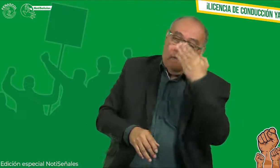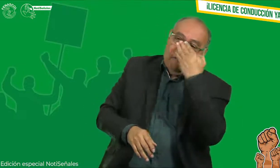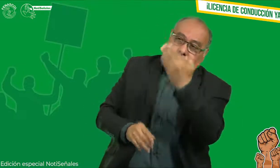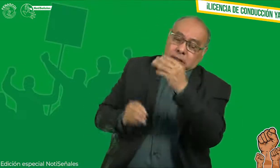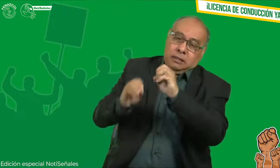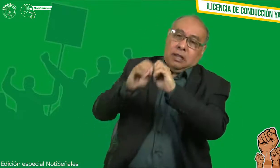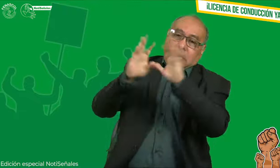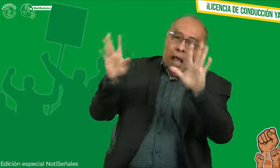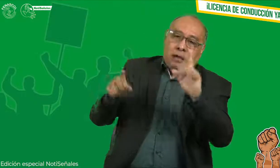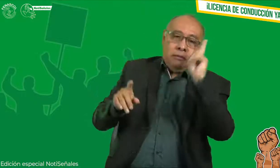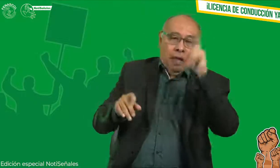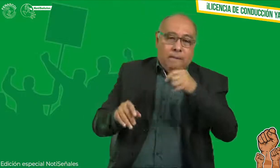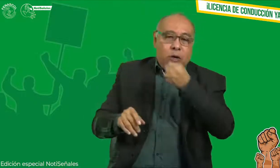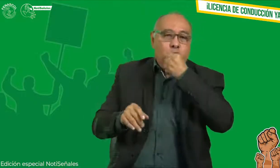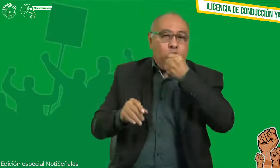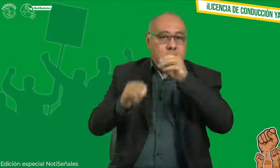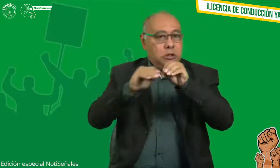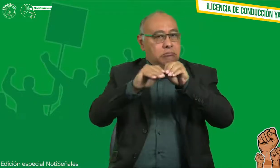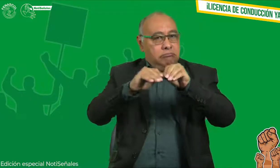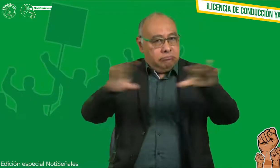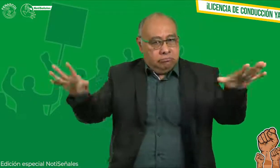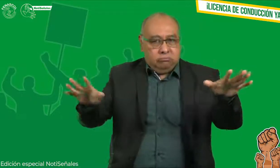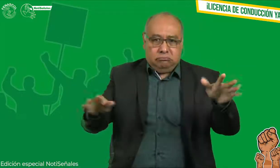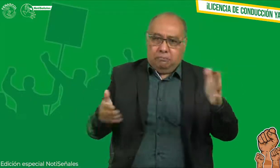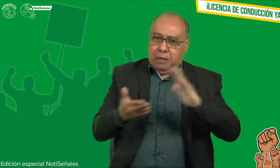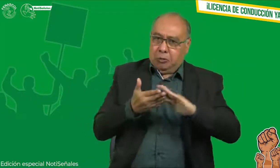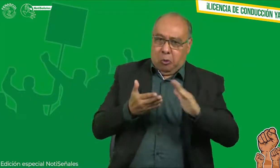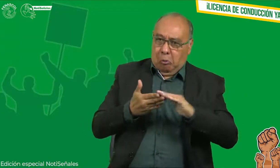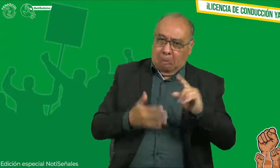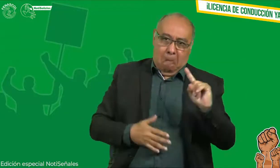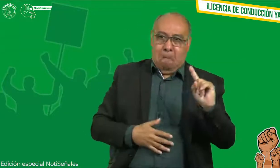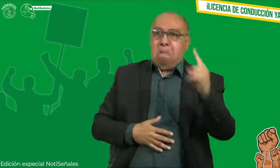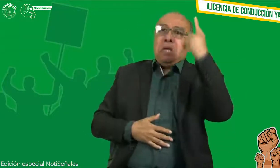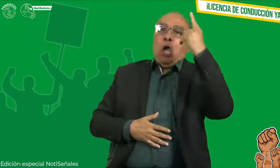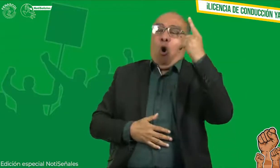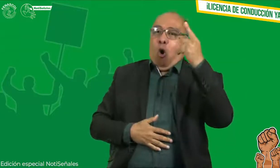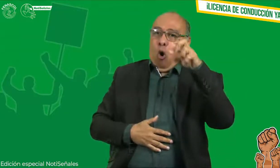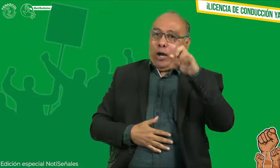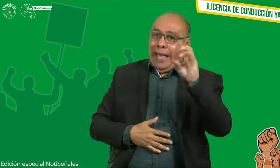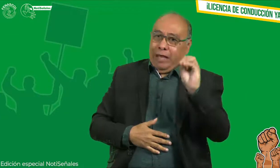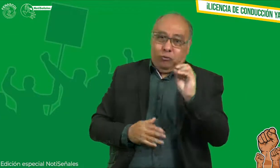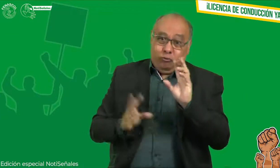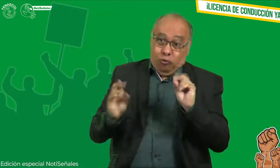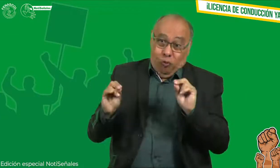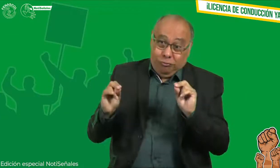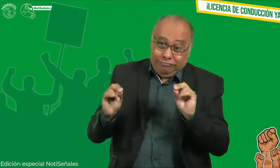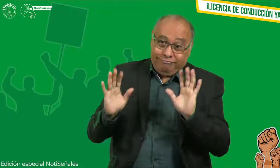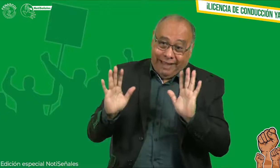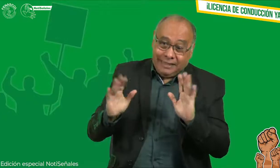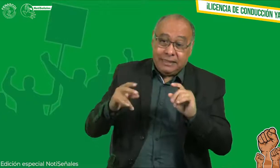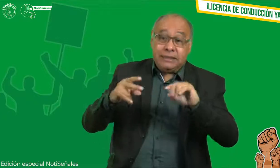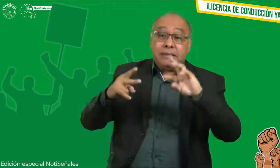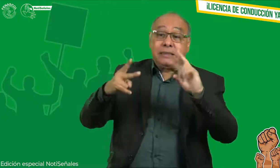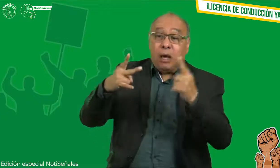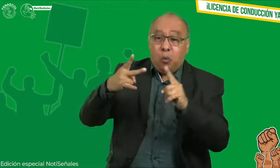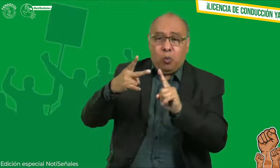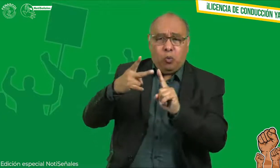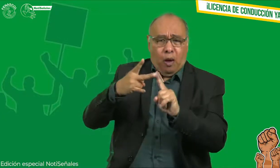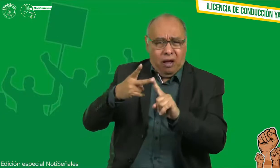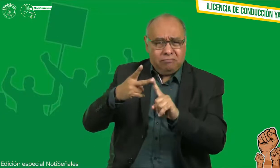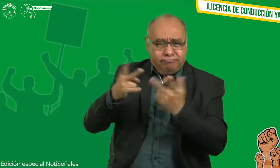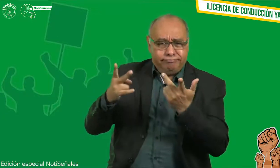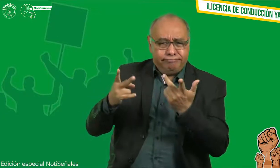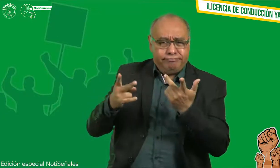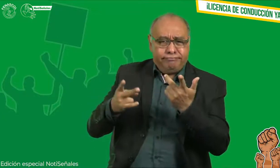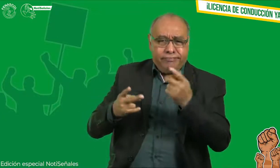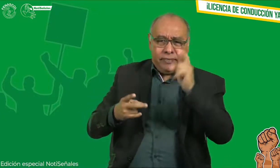tenerlo. Claramente, frente a gobierno, tenemos que decirlo y se tiene que salir allí en las noticias de que